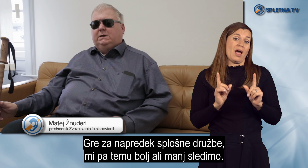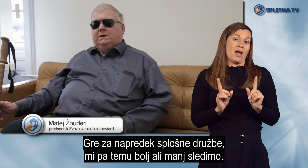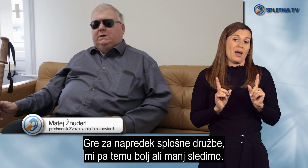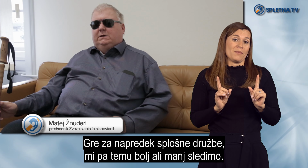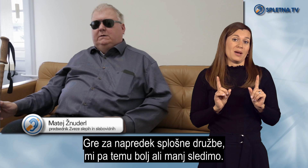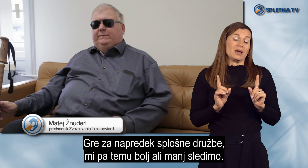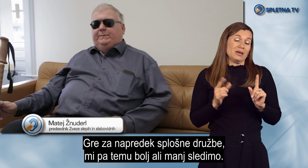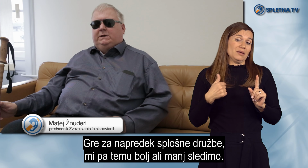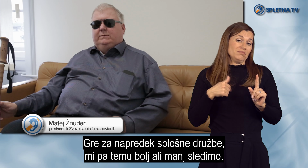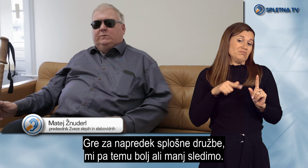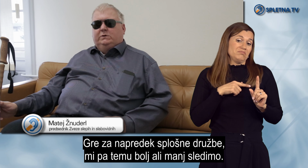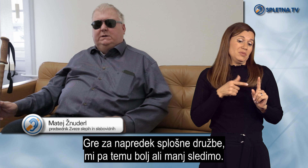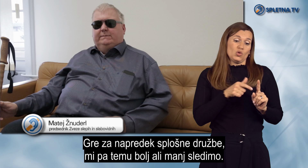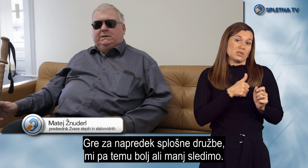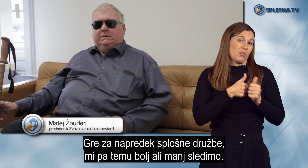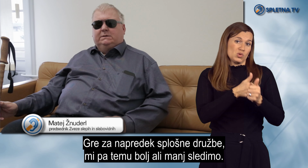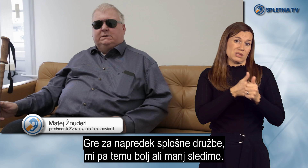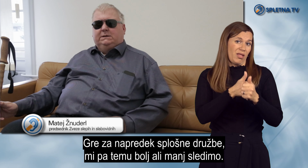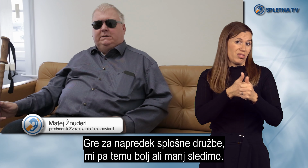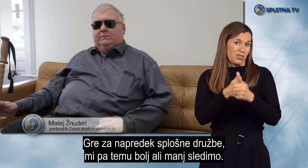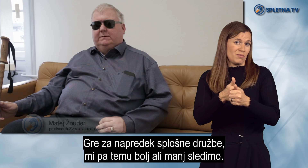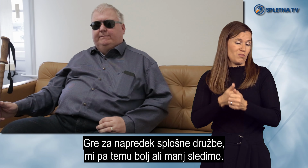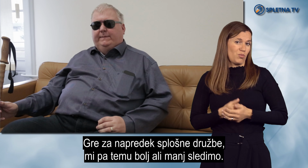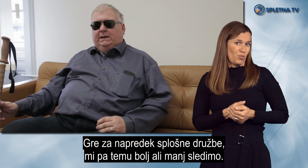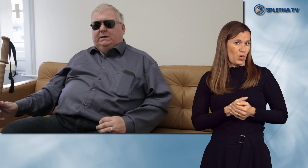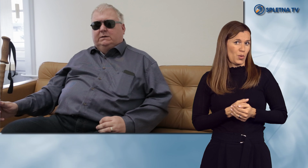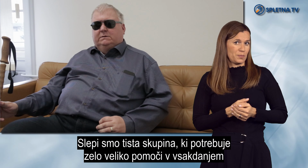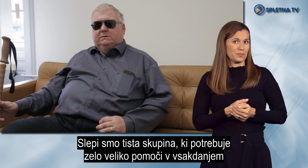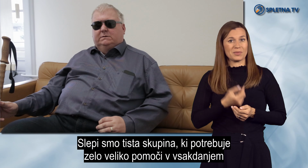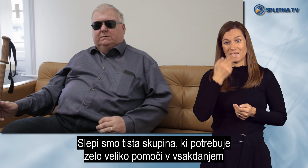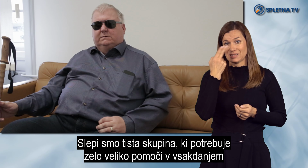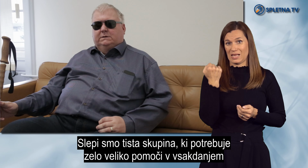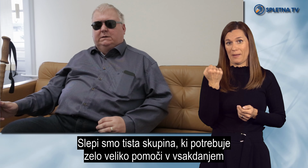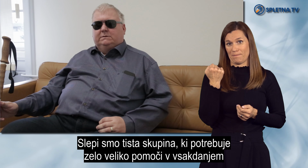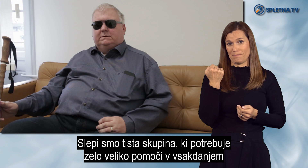družbe, mi pa temu bolj ali manj sledimo.